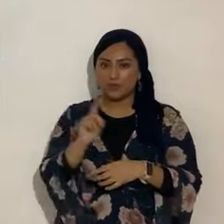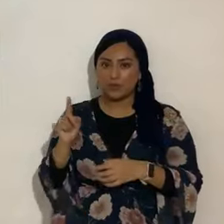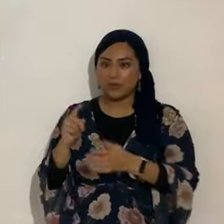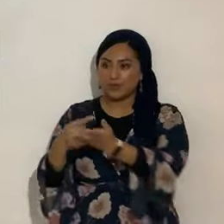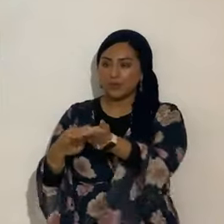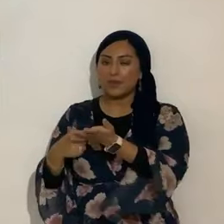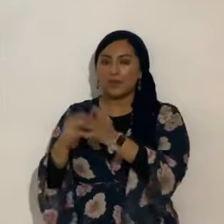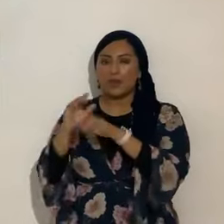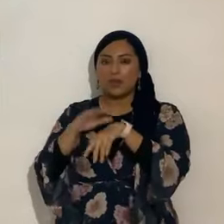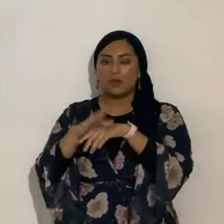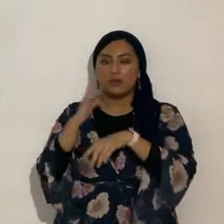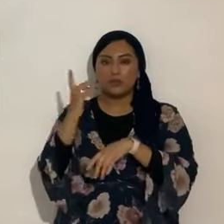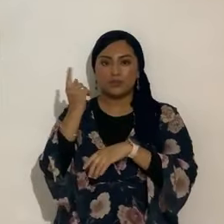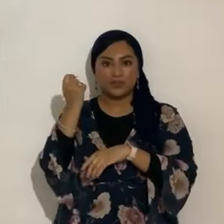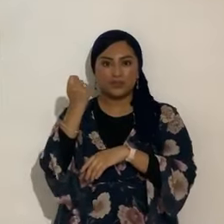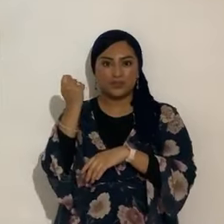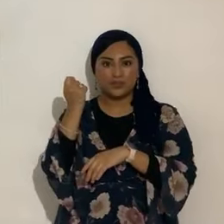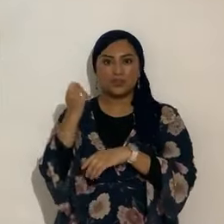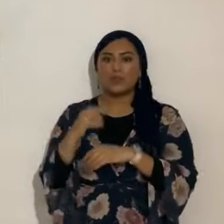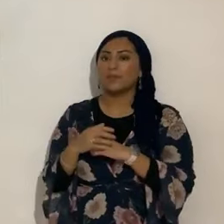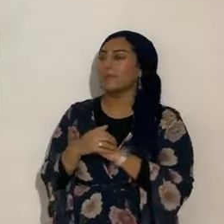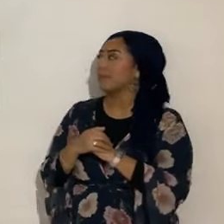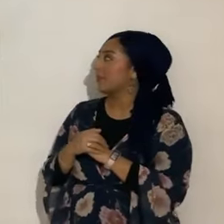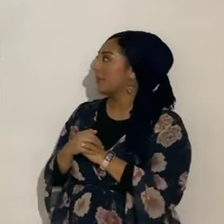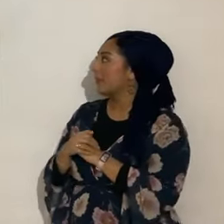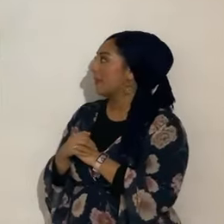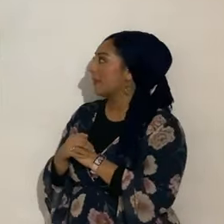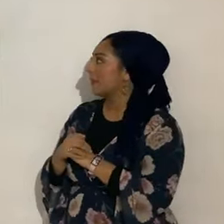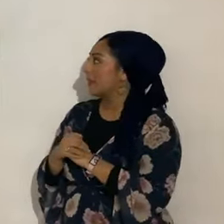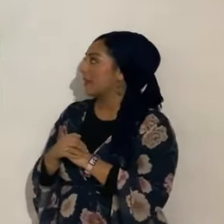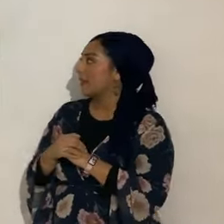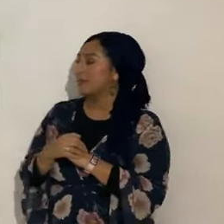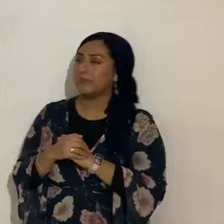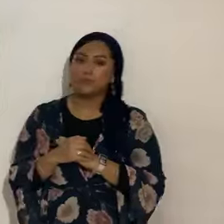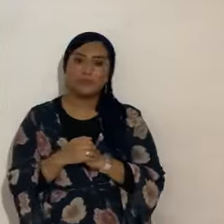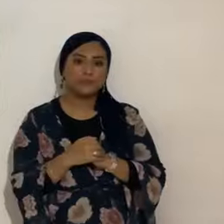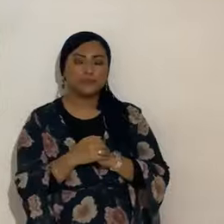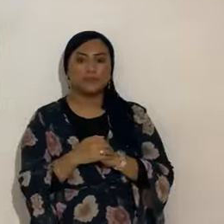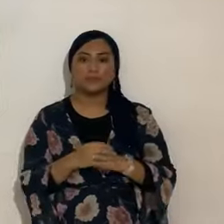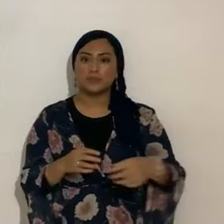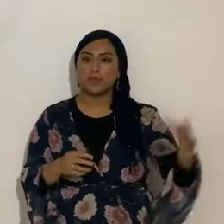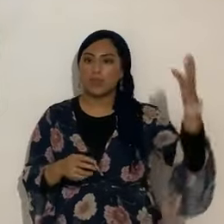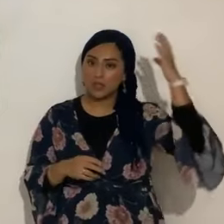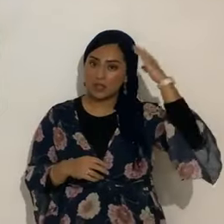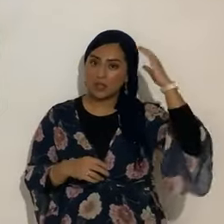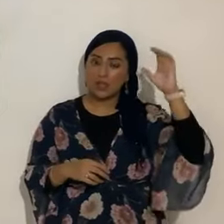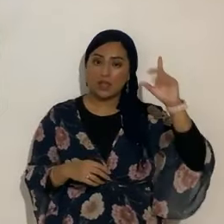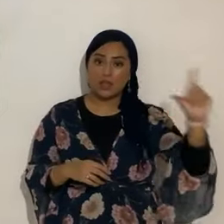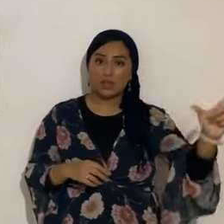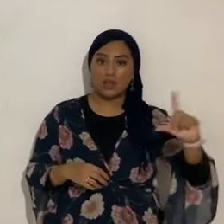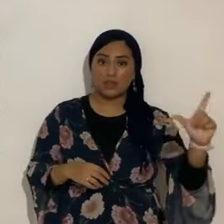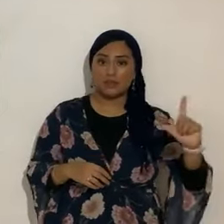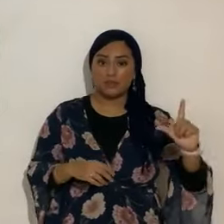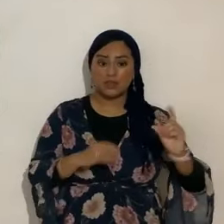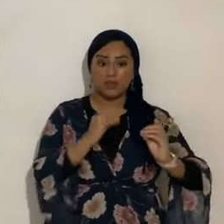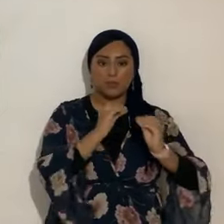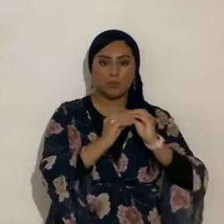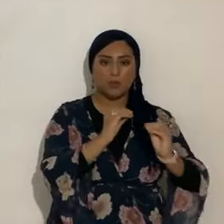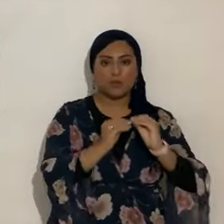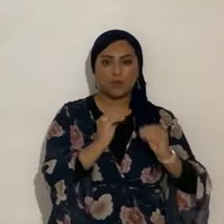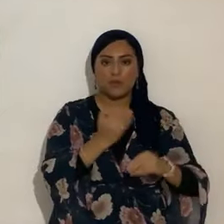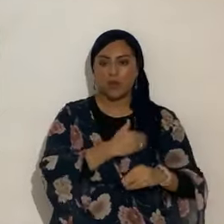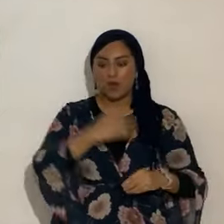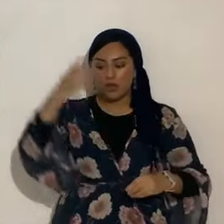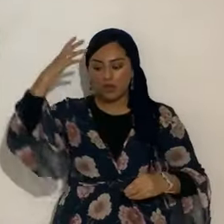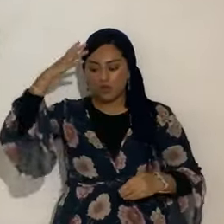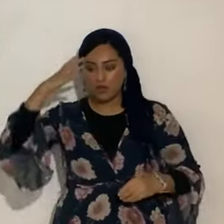día martes. La parte izquierda controla lo derecho, ¿sí? El movimiento de nuestras extremidades derechas.